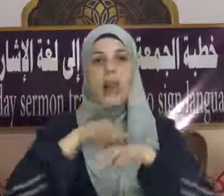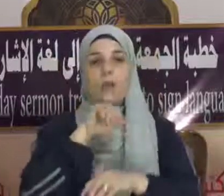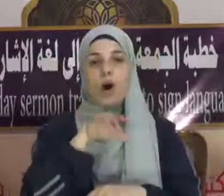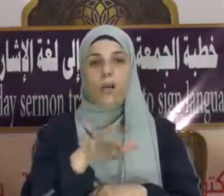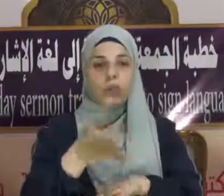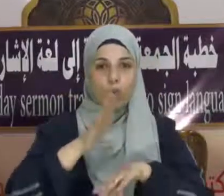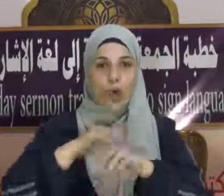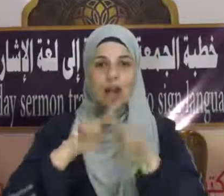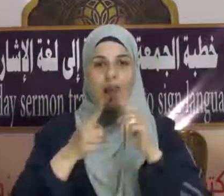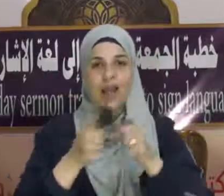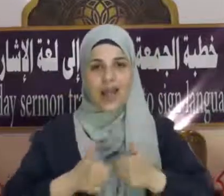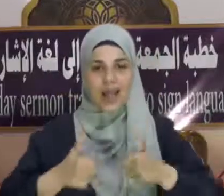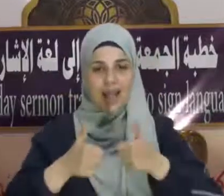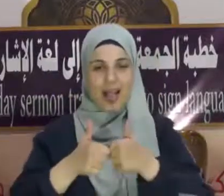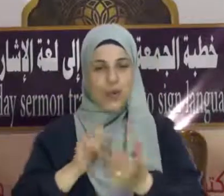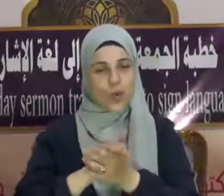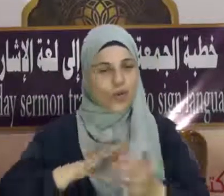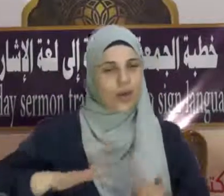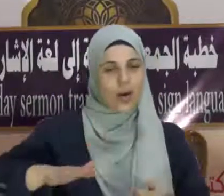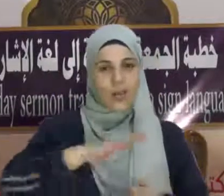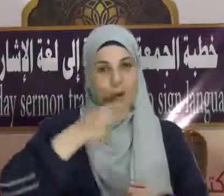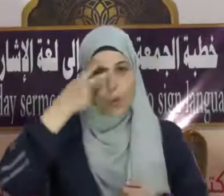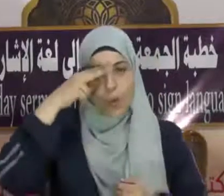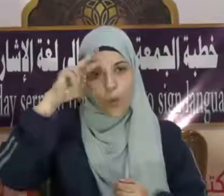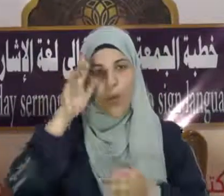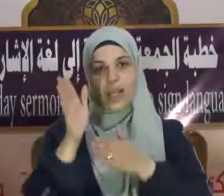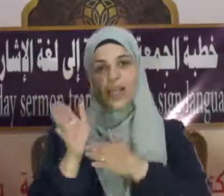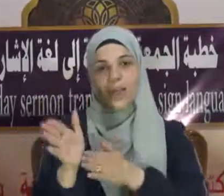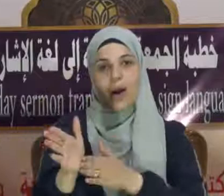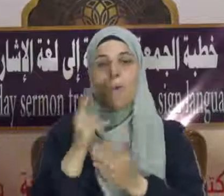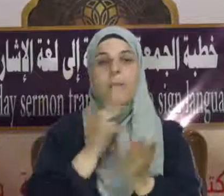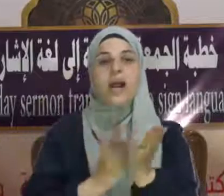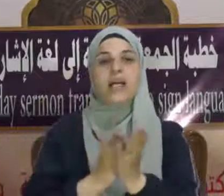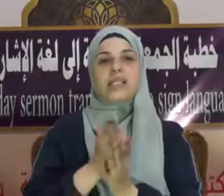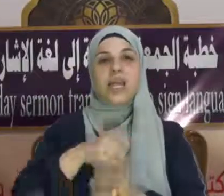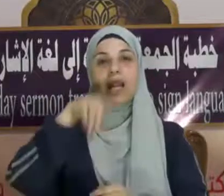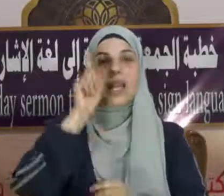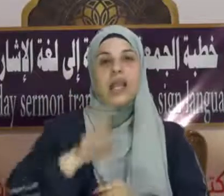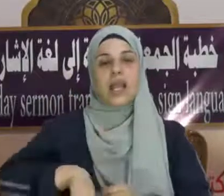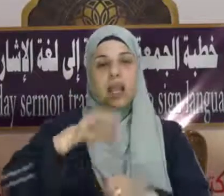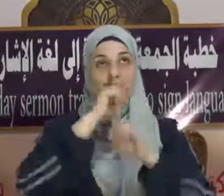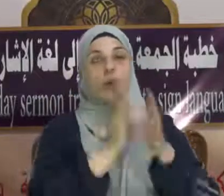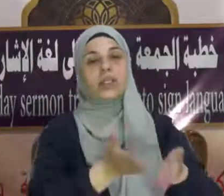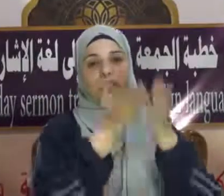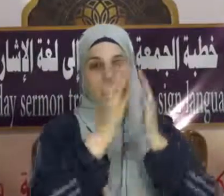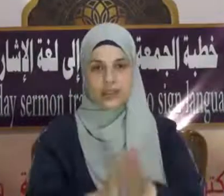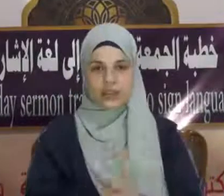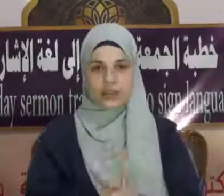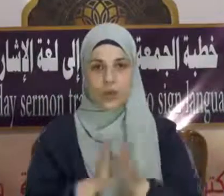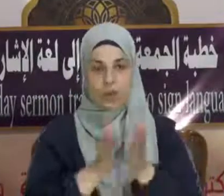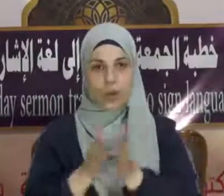وبارك عليه وعلى آله وصحبه ومن تبعهم بإحسان إلى يوم